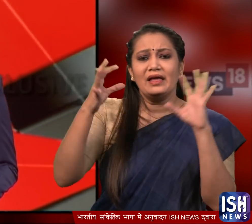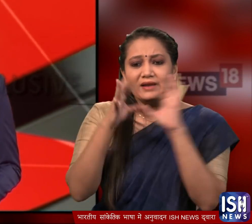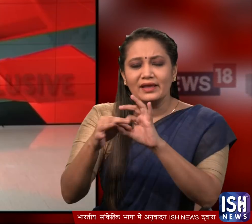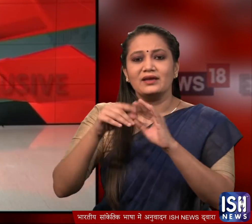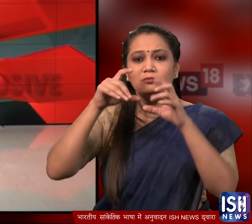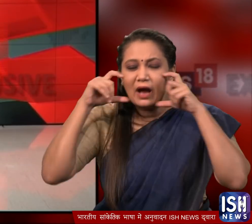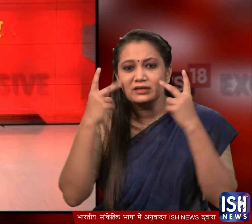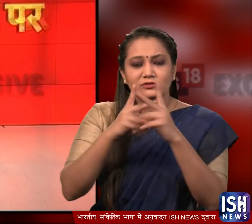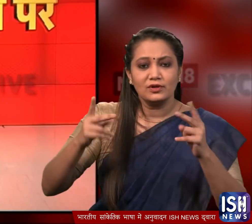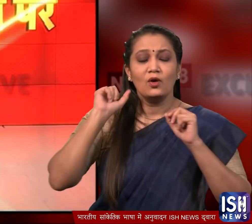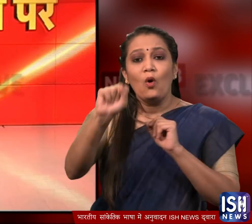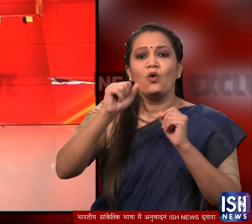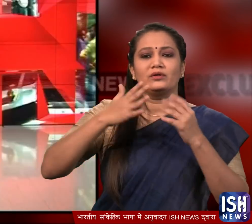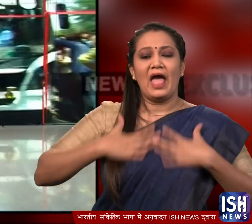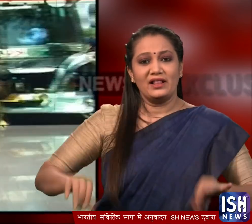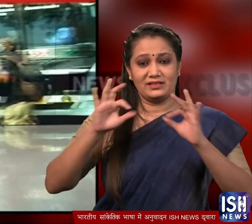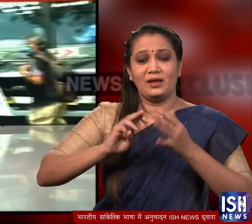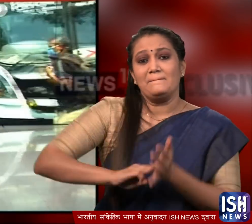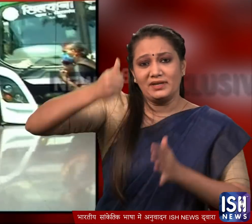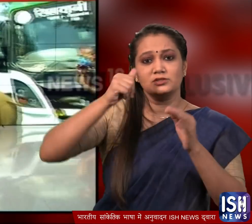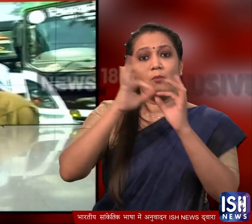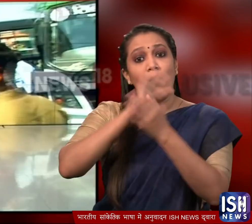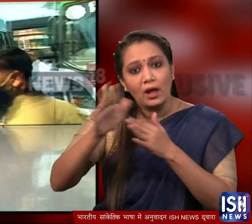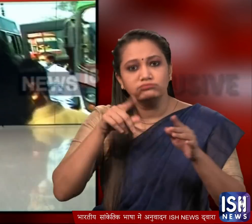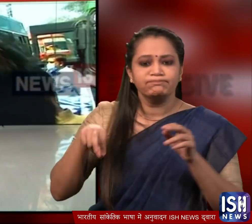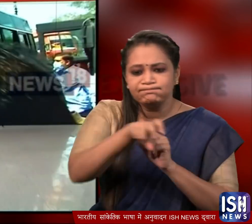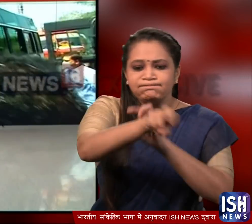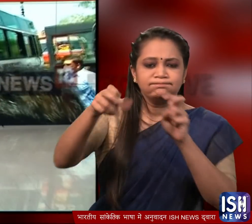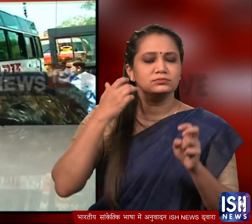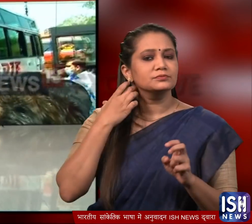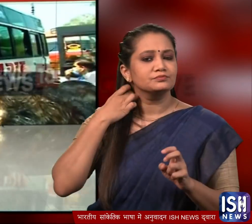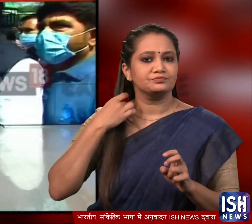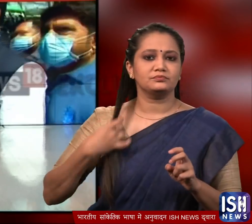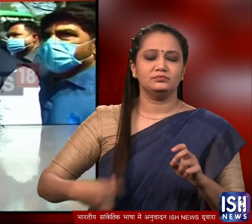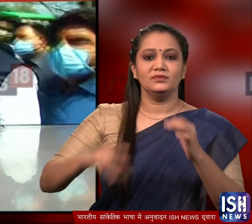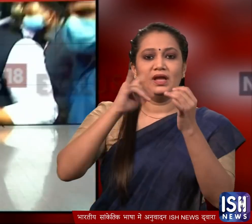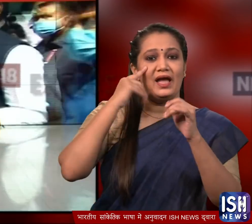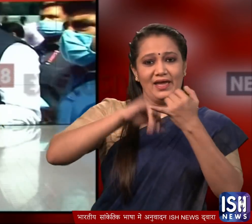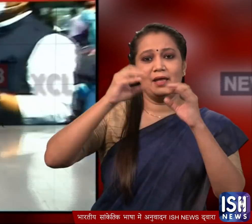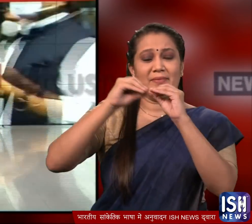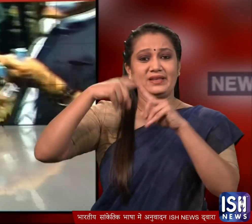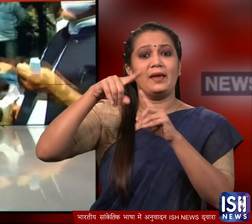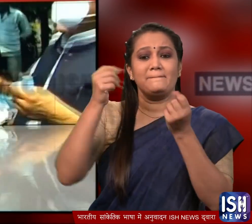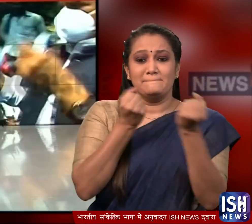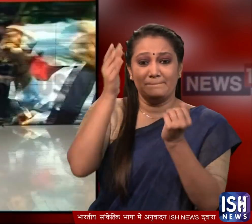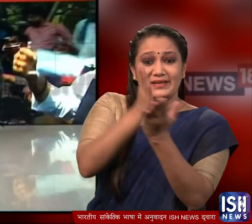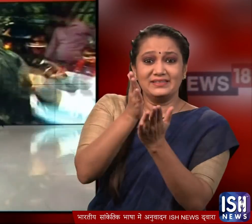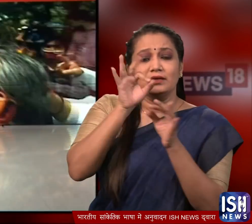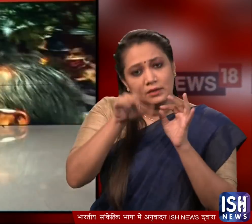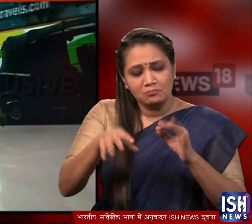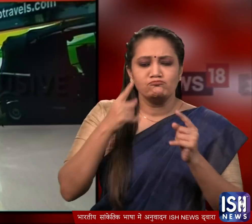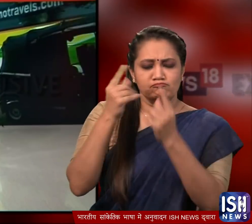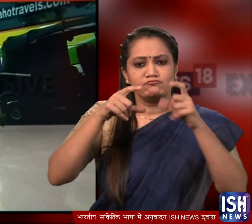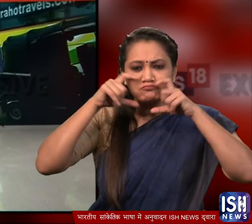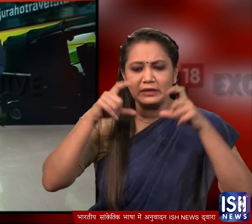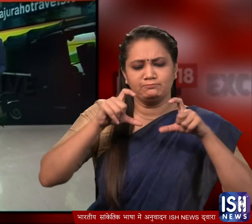बनाने के लिए राज्य के स्वास्थ्य मंत्री गोविंद राजपूत भोपाल की सड़कों पर उतरे। उन्होंने आईएसबीटी बस स्टैंड पर लोगों को खुद मास्क पहनाए। साथ ही